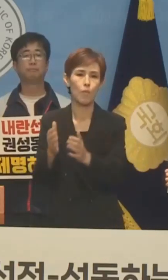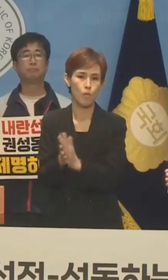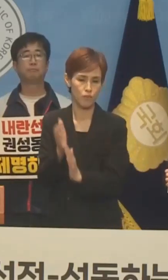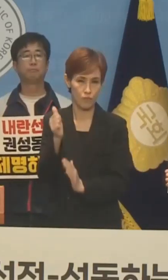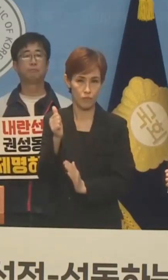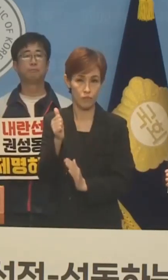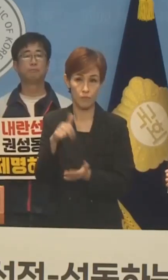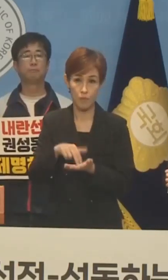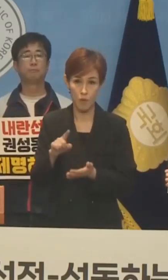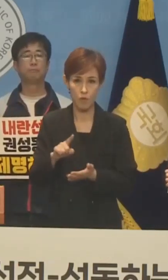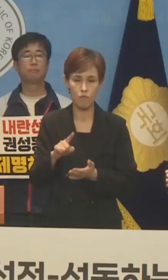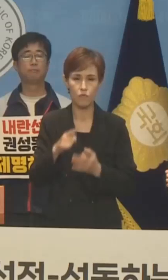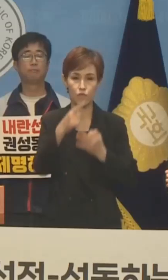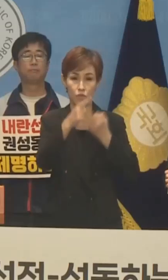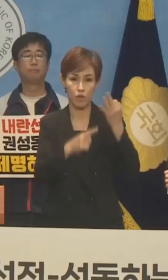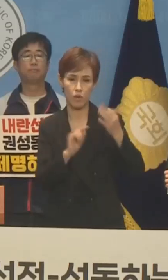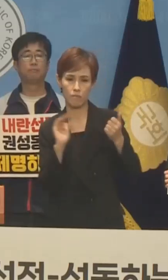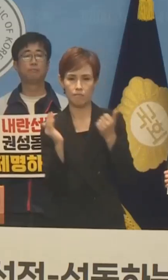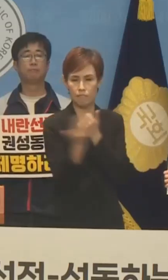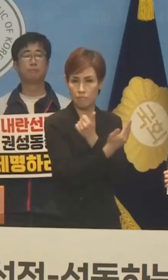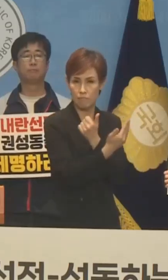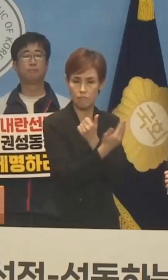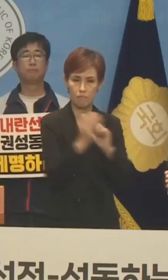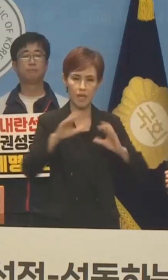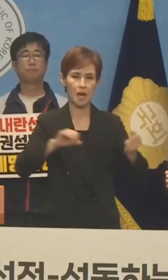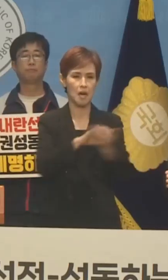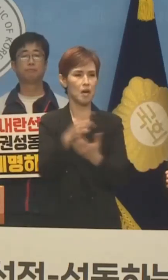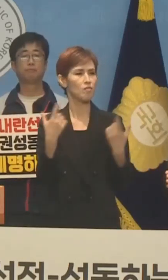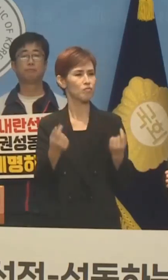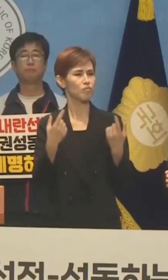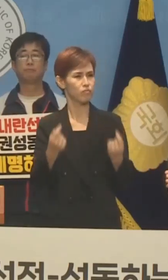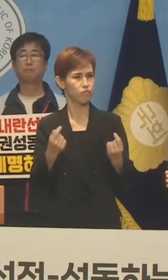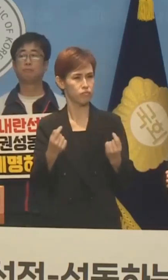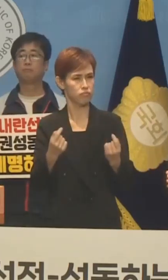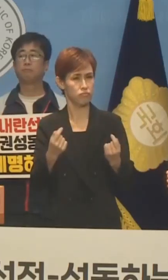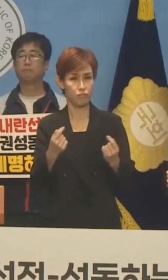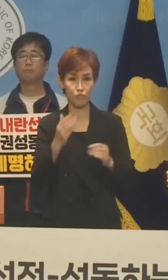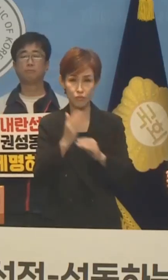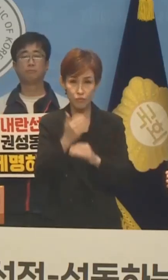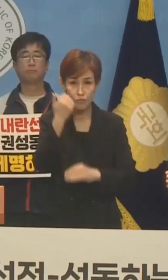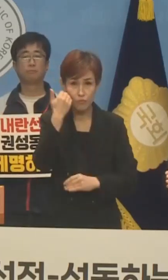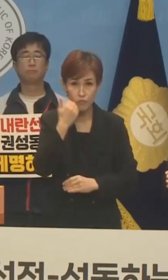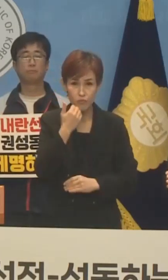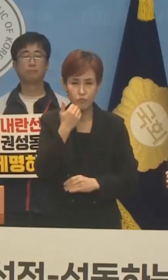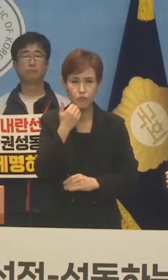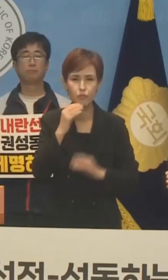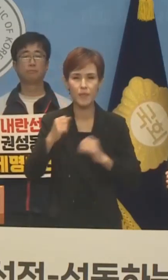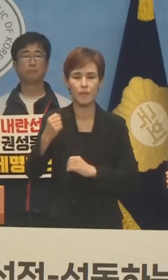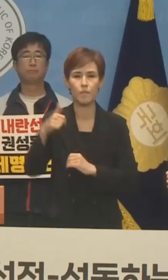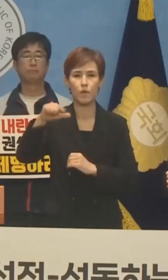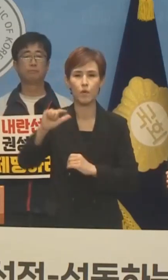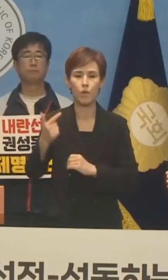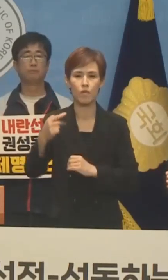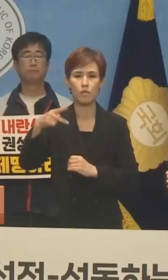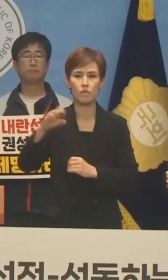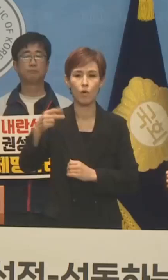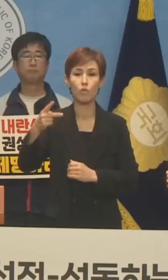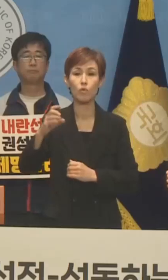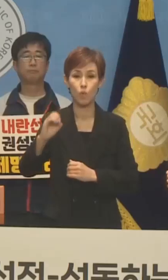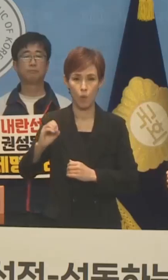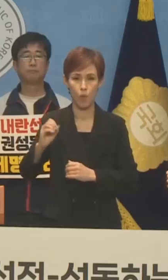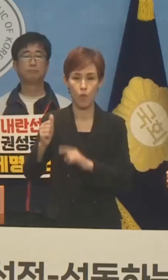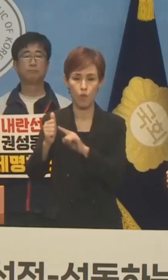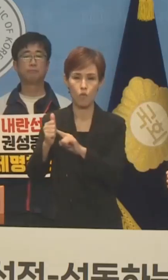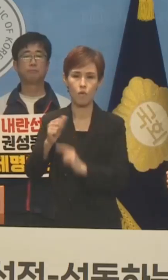숙의 윤석열을 비호하고 내란 행위를 정당화하는 데 전력을 다하고 있는 국민의힘 권성동 의원의